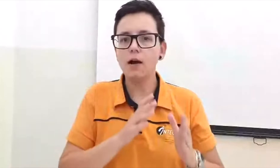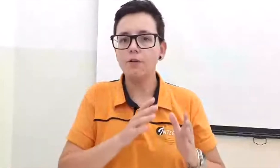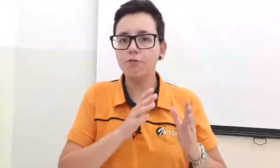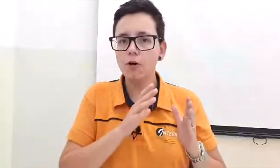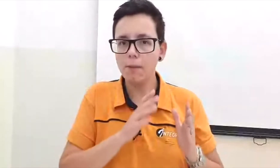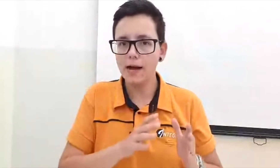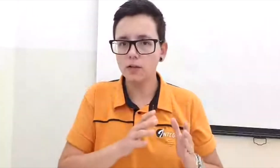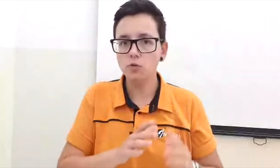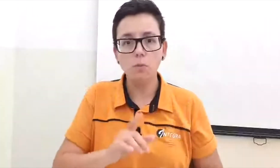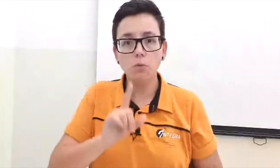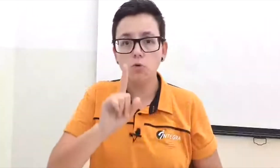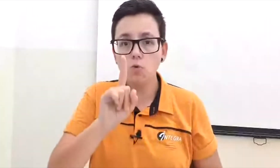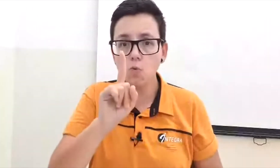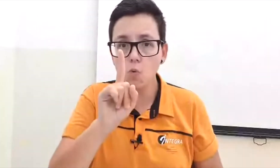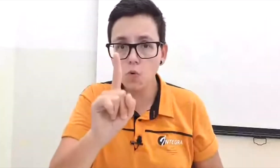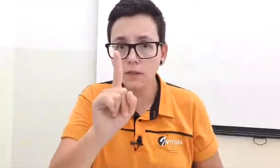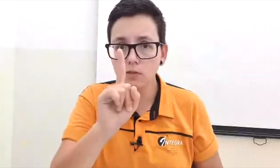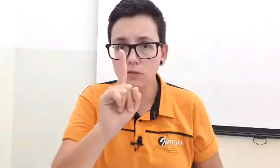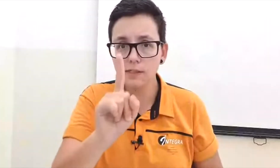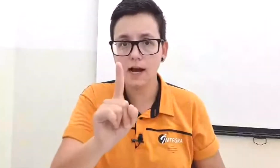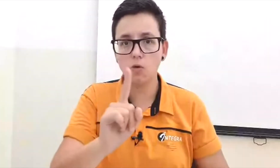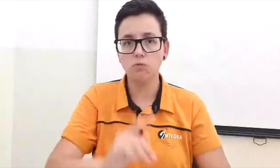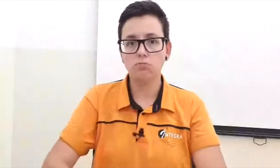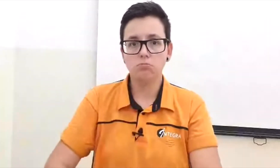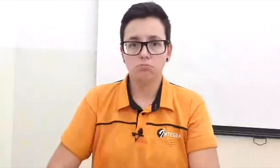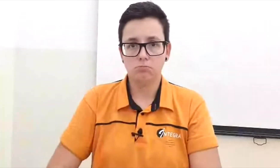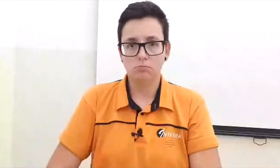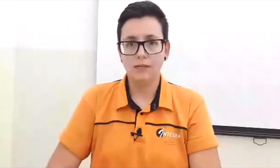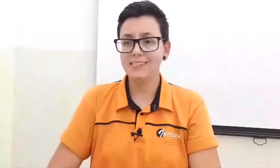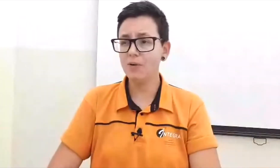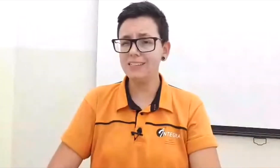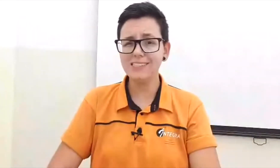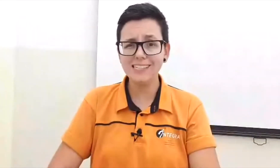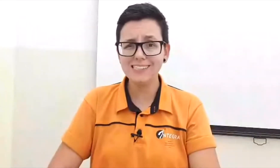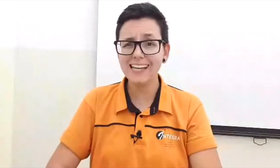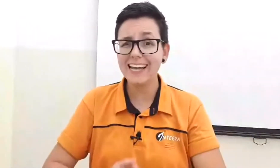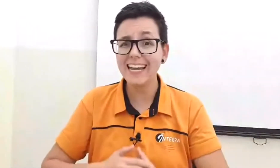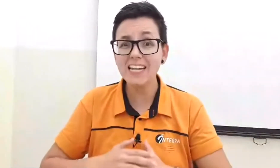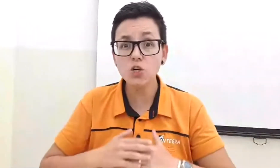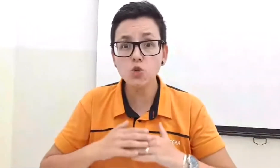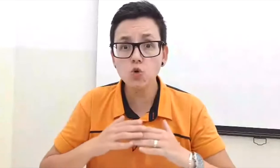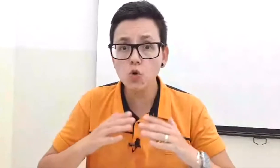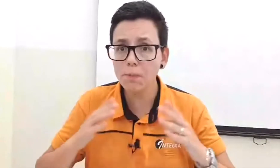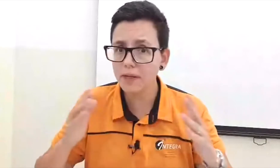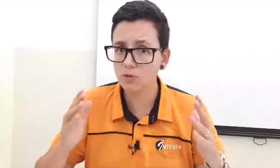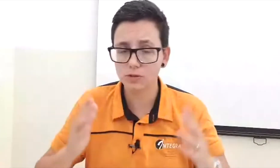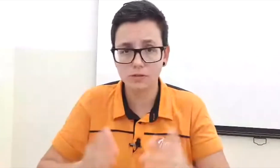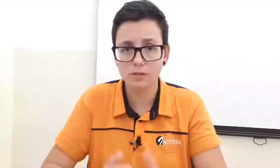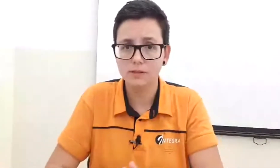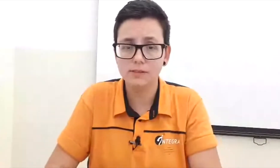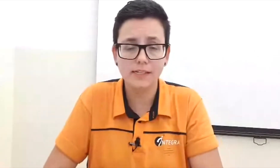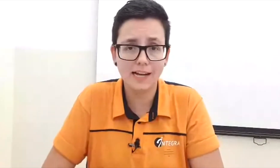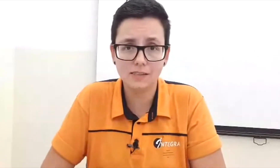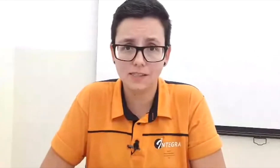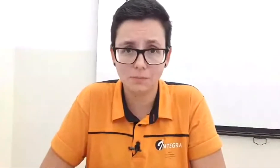é formado por um único sinal. Então, existem inúmeros sinais